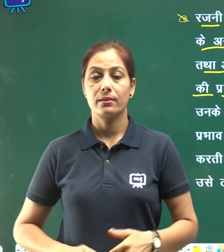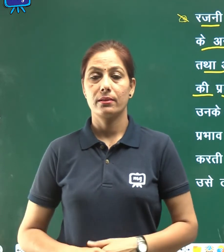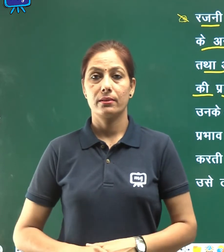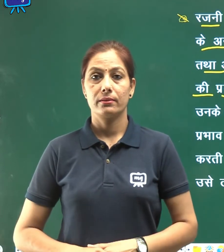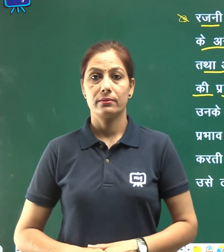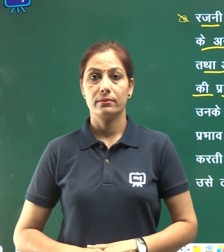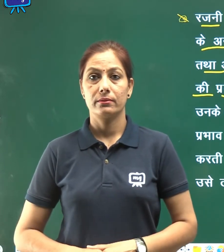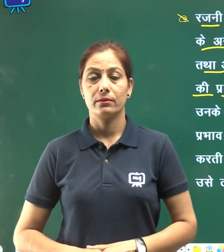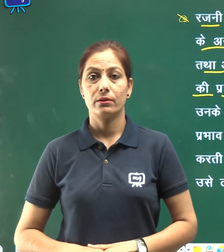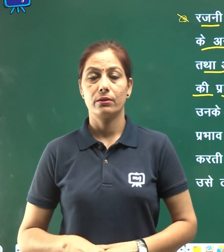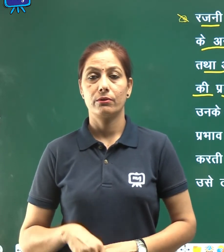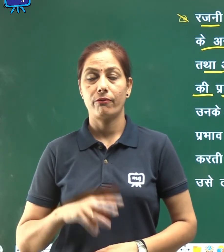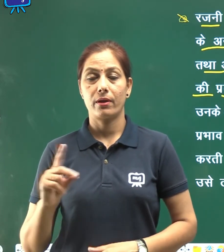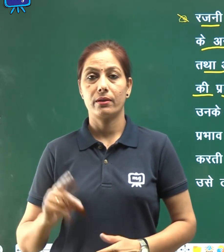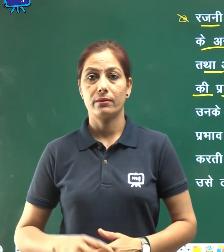व